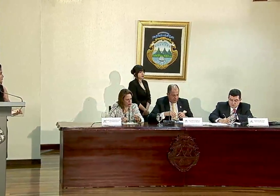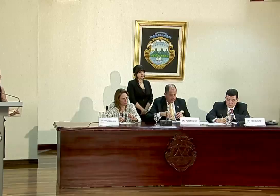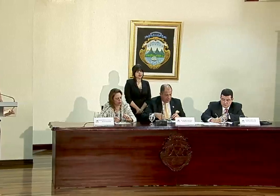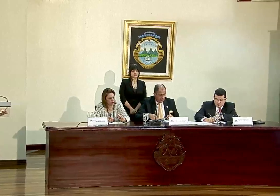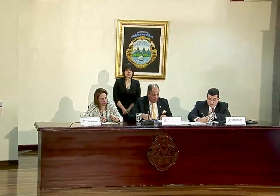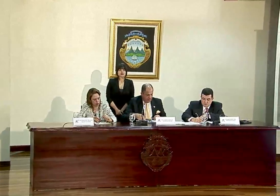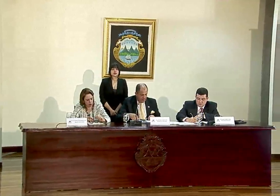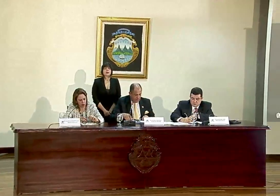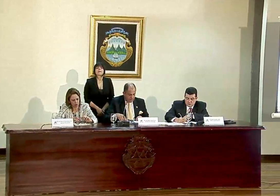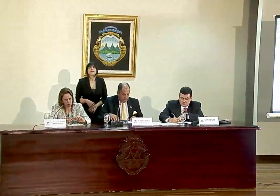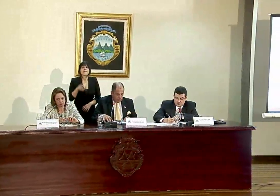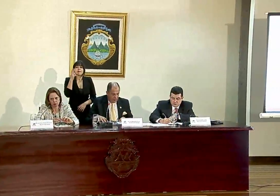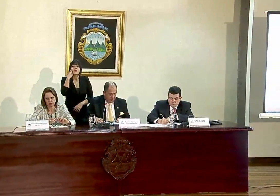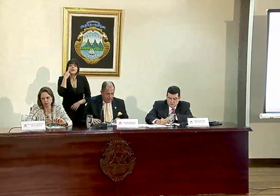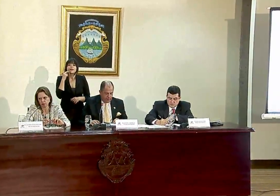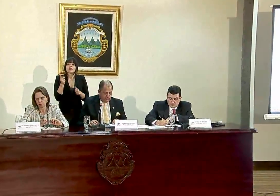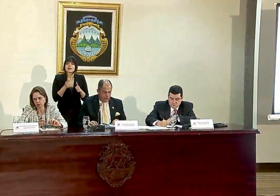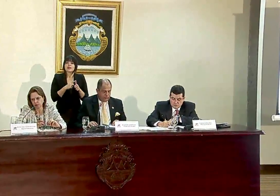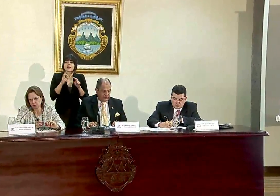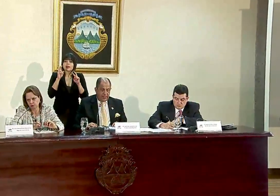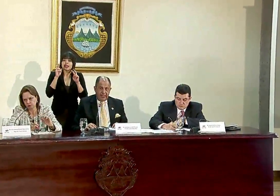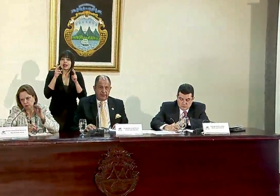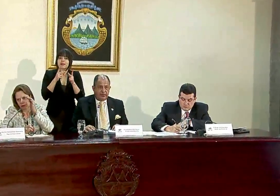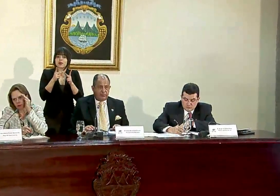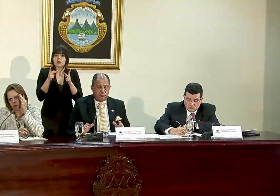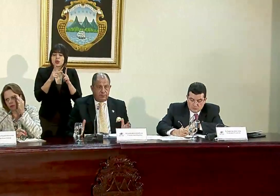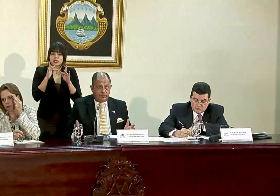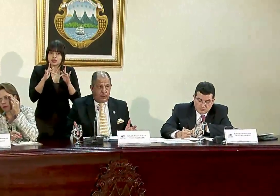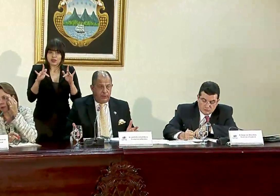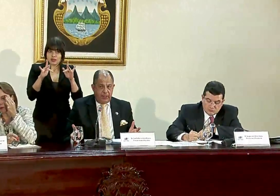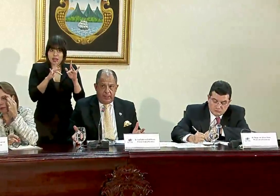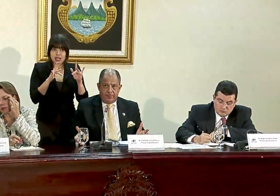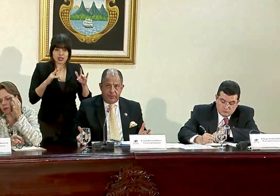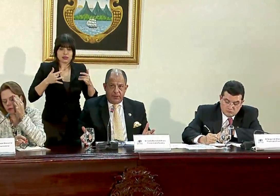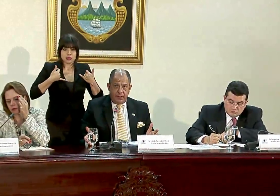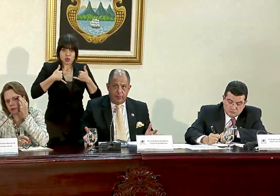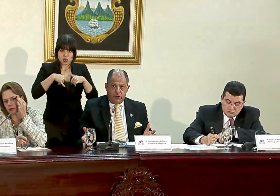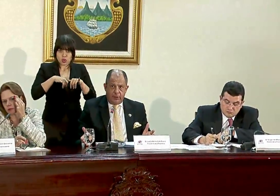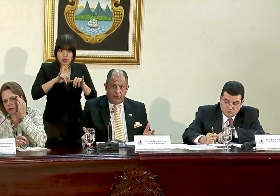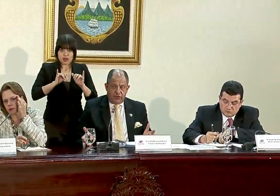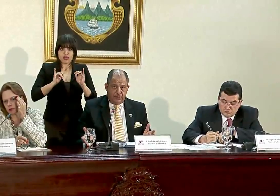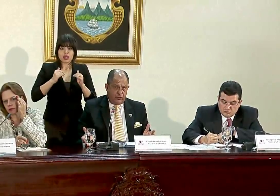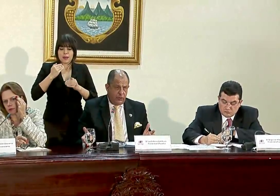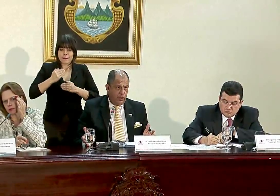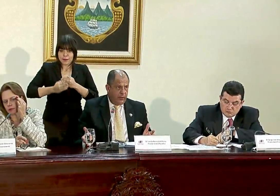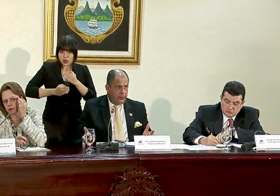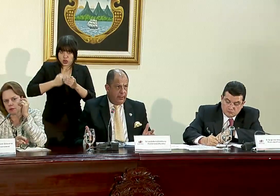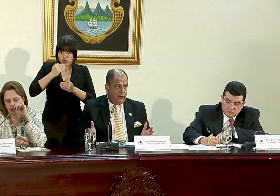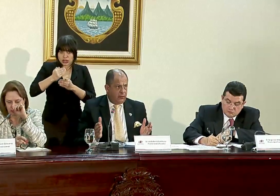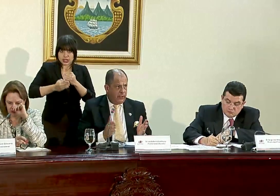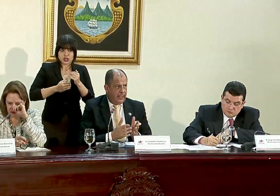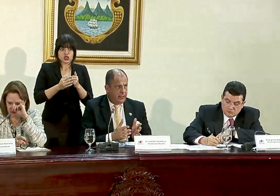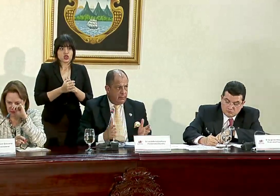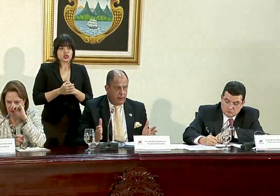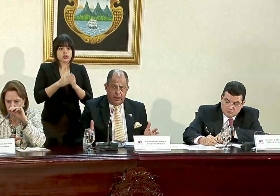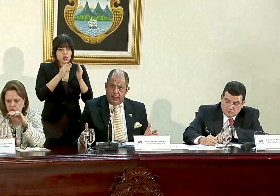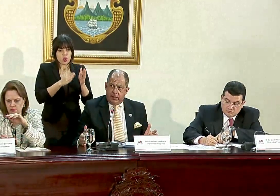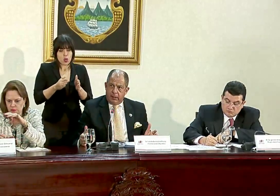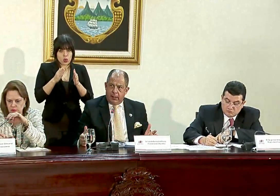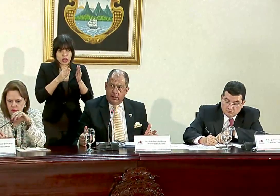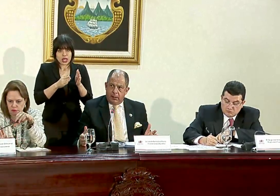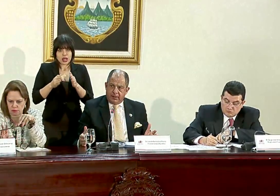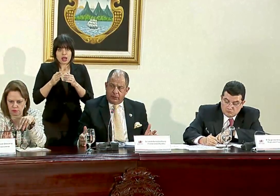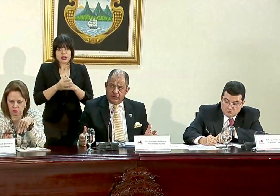vamos a ver primero sobre el tema de los puestos vacantes todavía seguimos en el proceso de ordenar